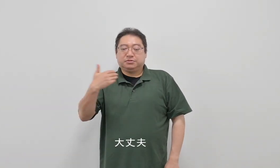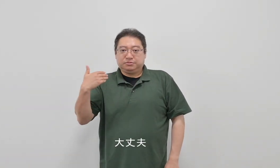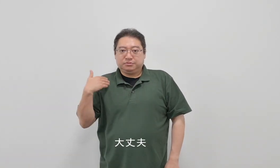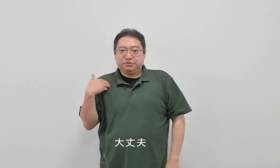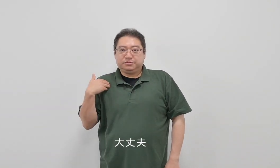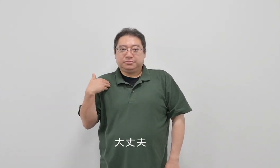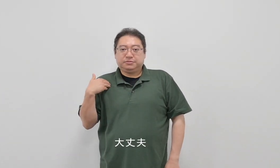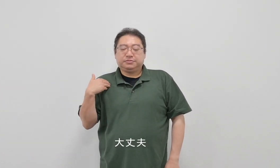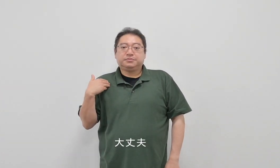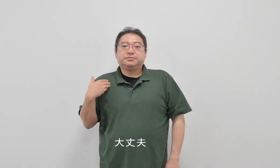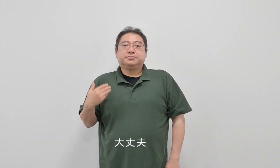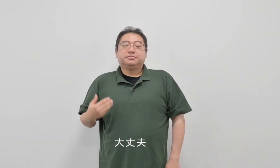大丈夫、